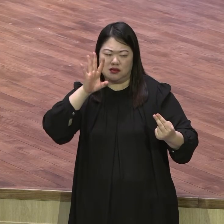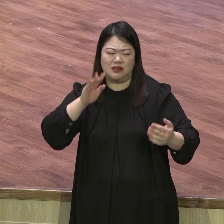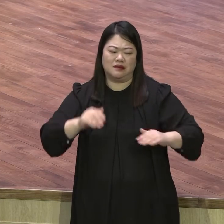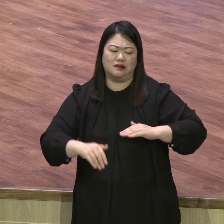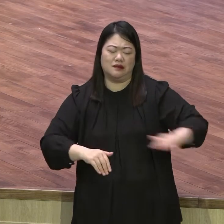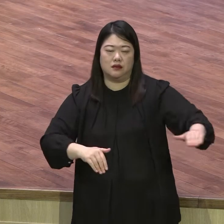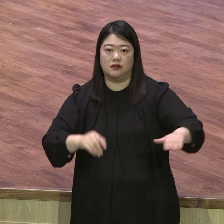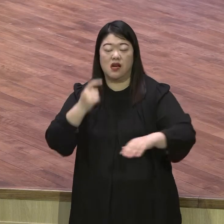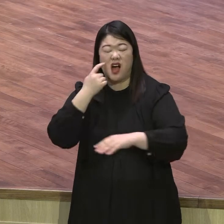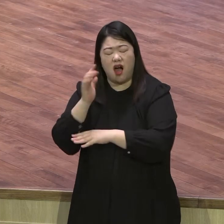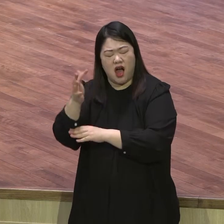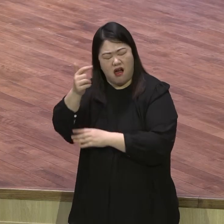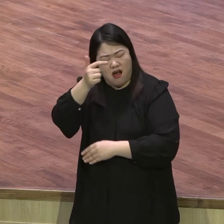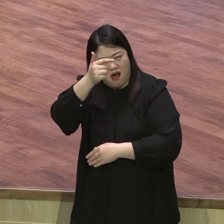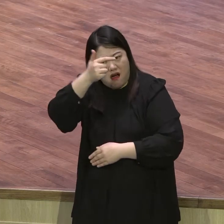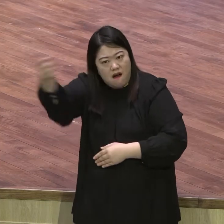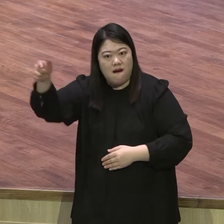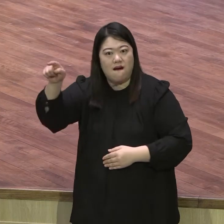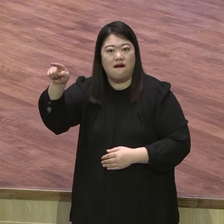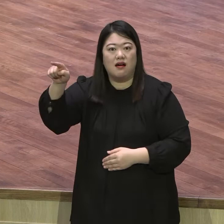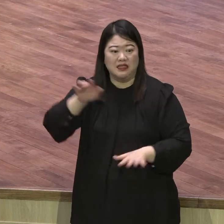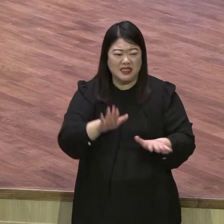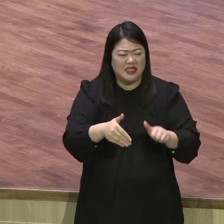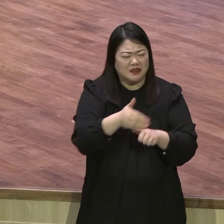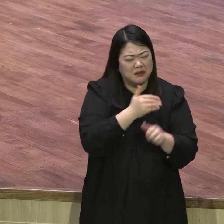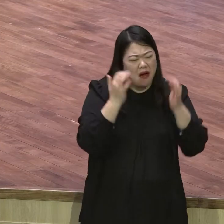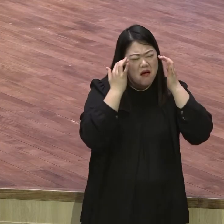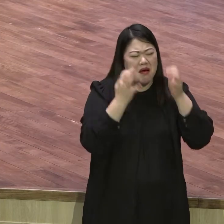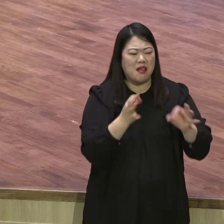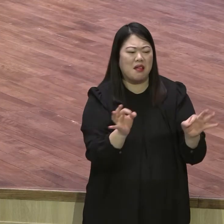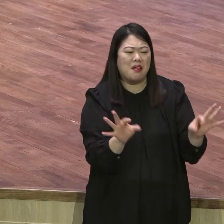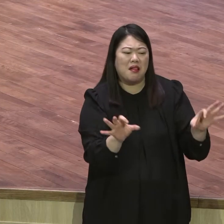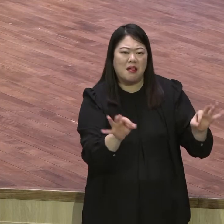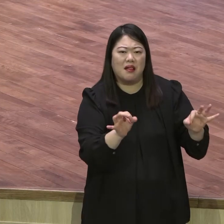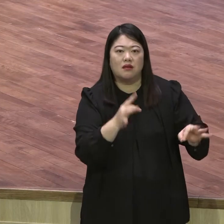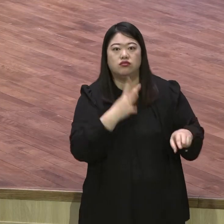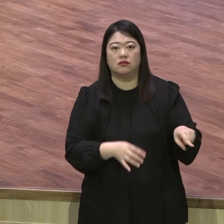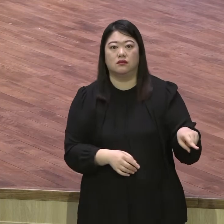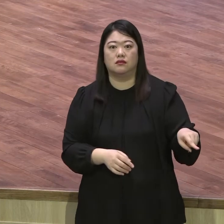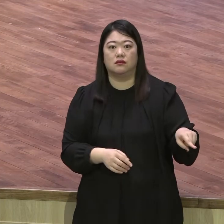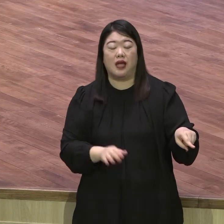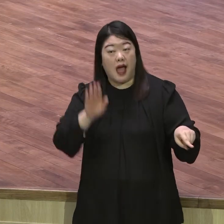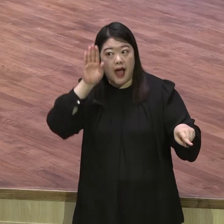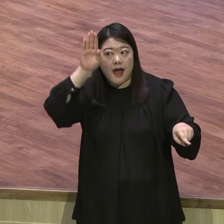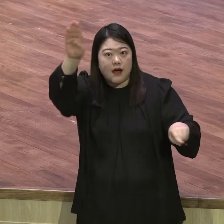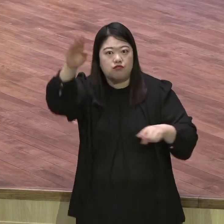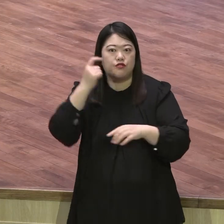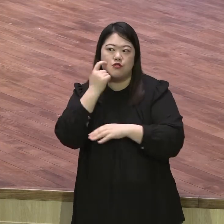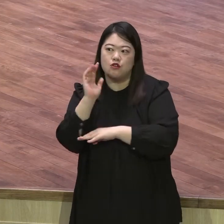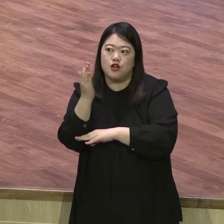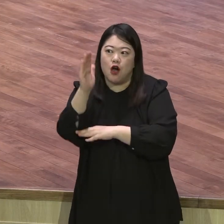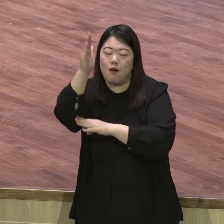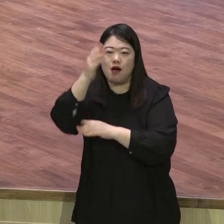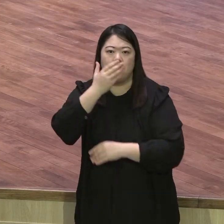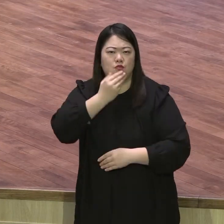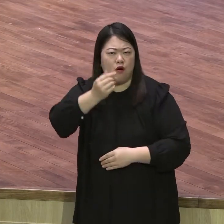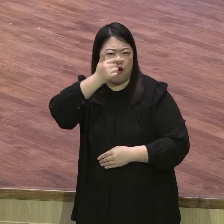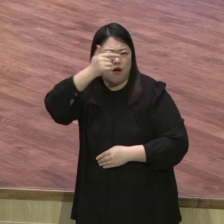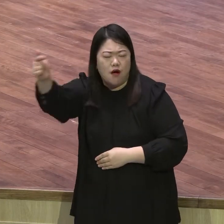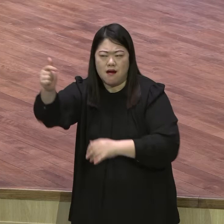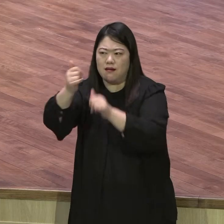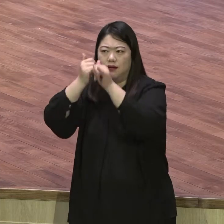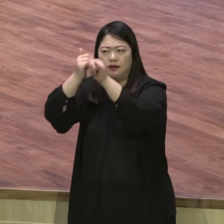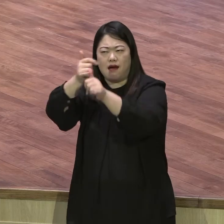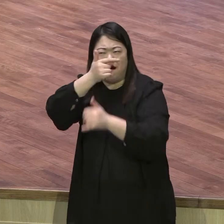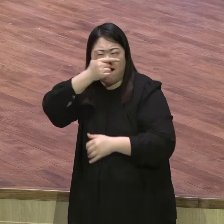우리에게 나타날 영광, 지금 상황은 비교도 안 된다. 장차 임할 영광, 장차 받을 축복 상급,